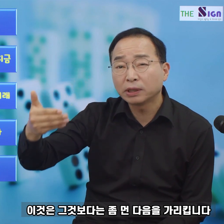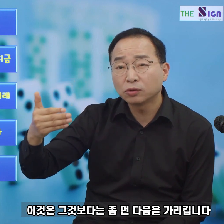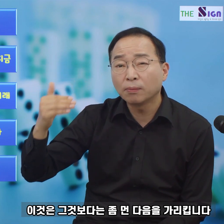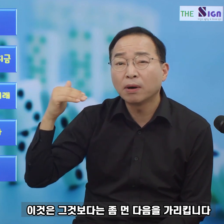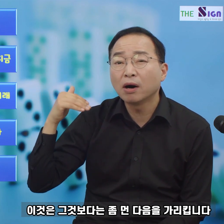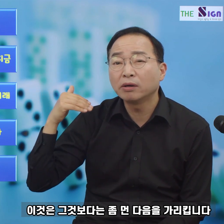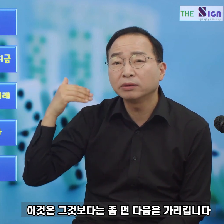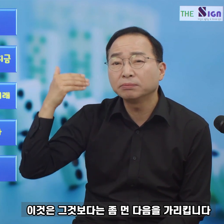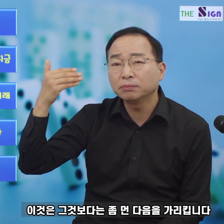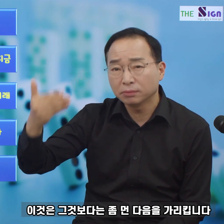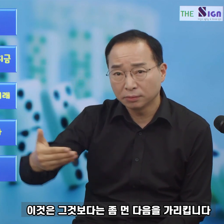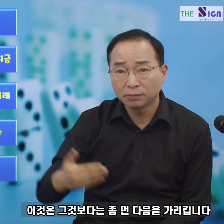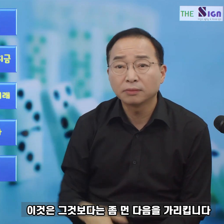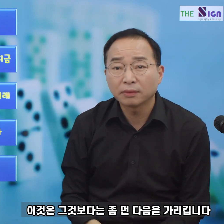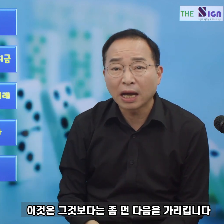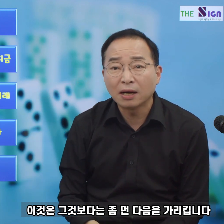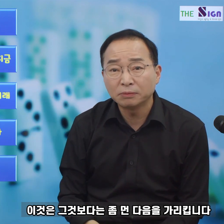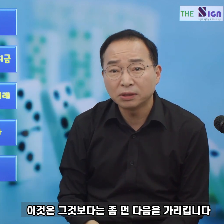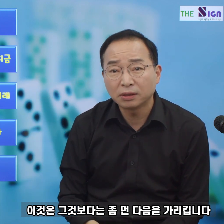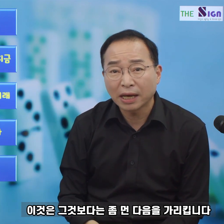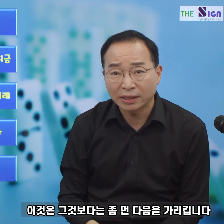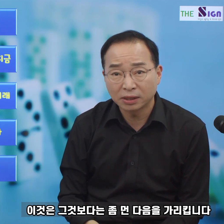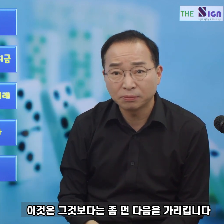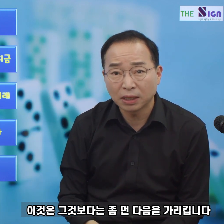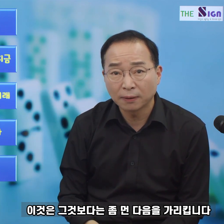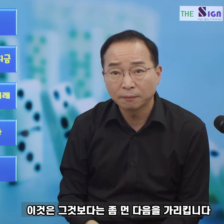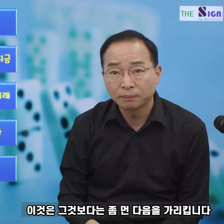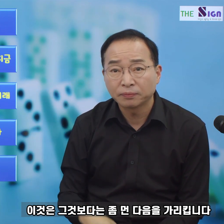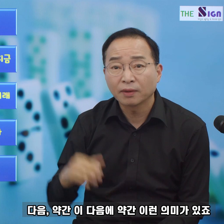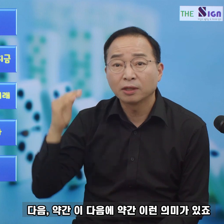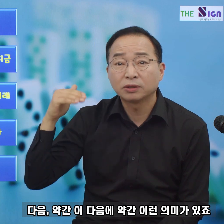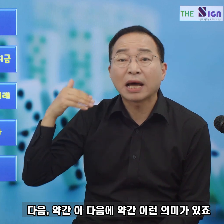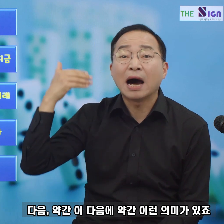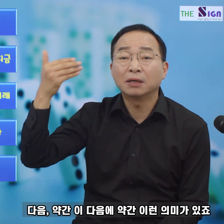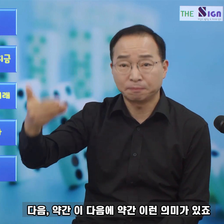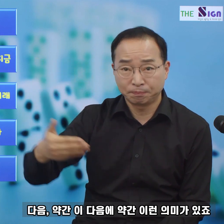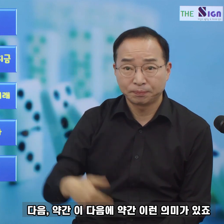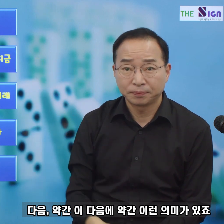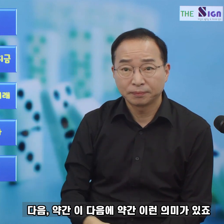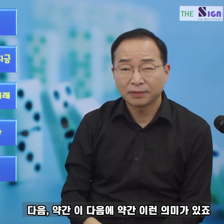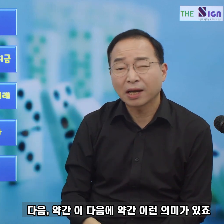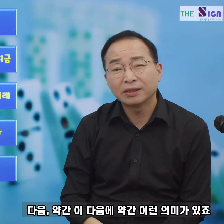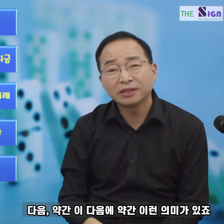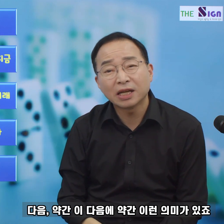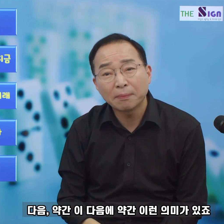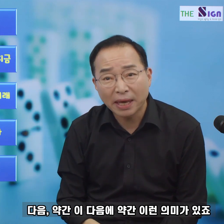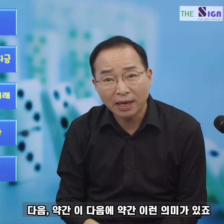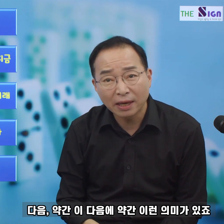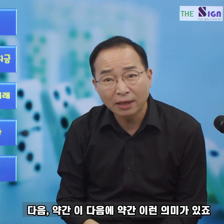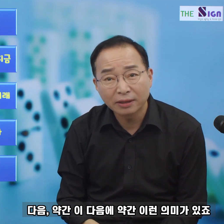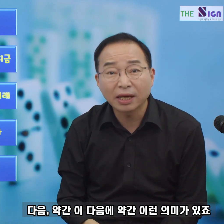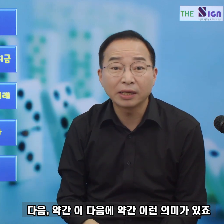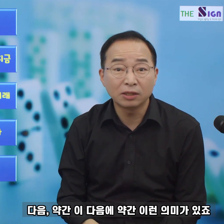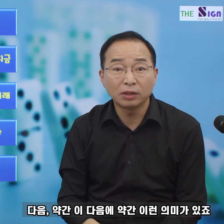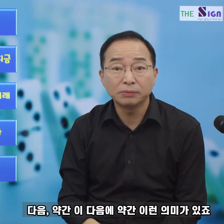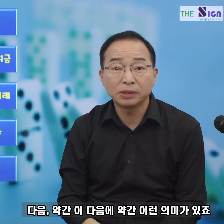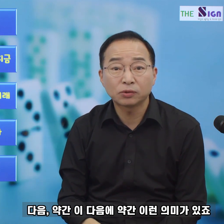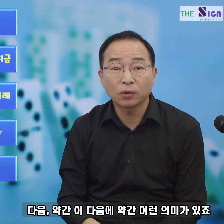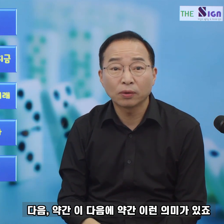좀 먼 다음을 가리킵니다. 그 다음, 약간 이 다음에, 약간 이런 의미 있죠.